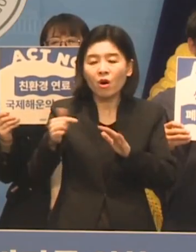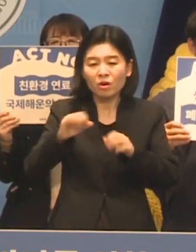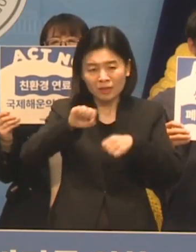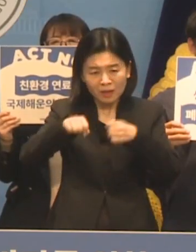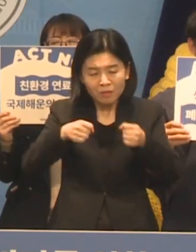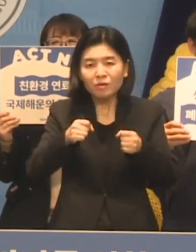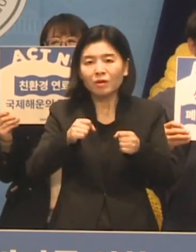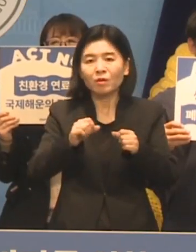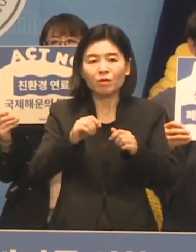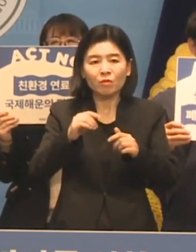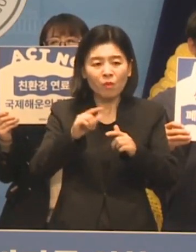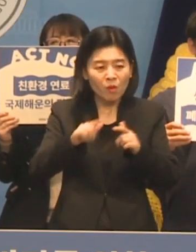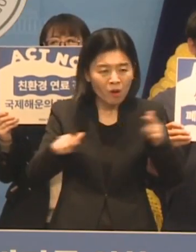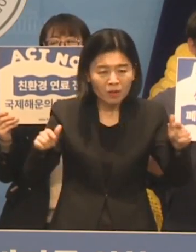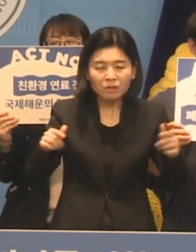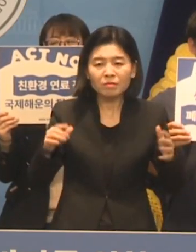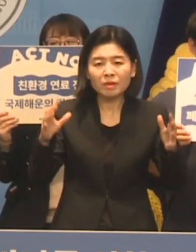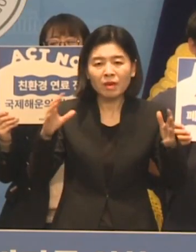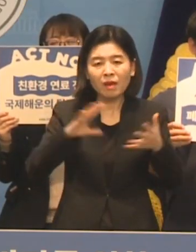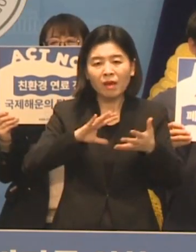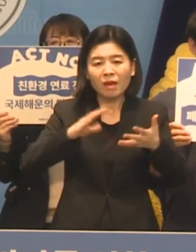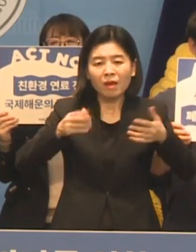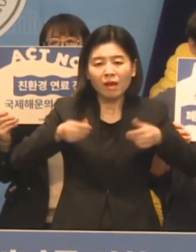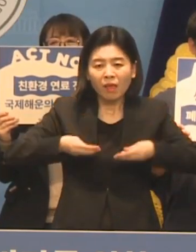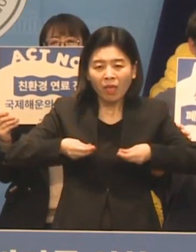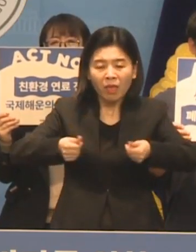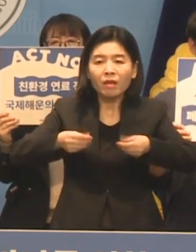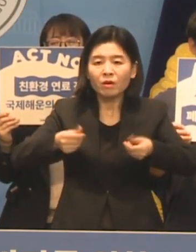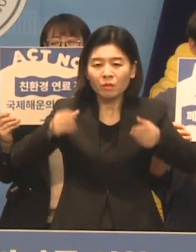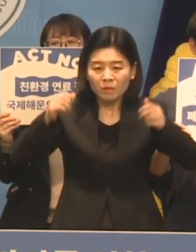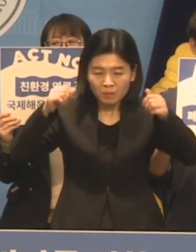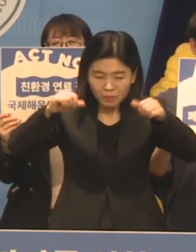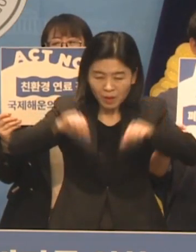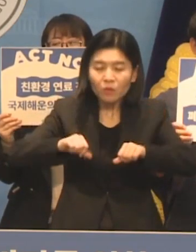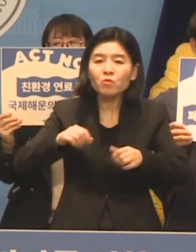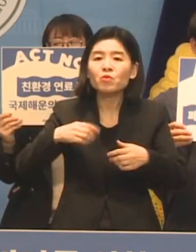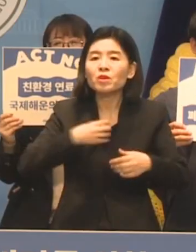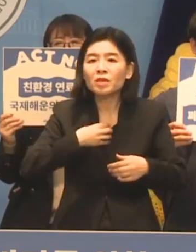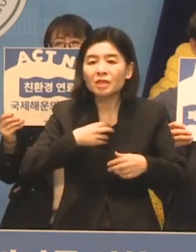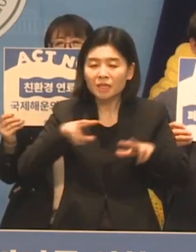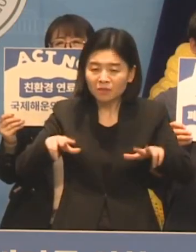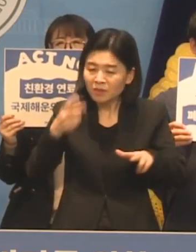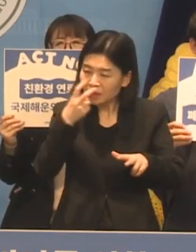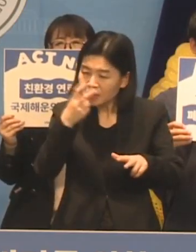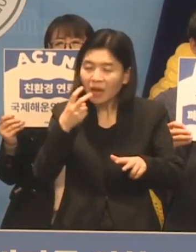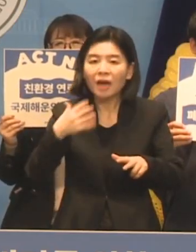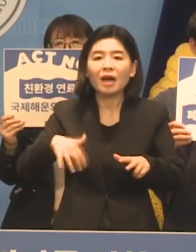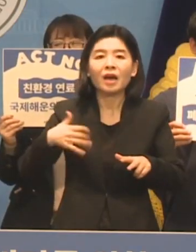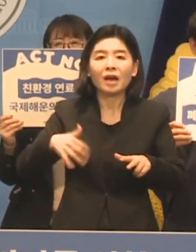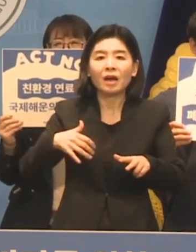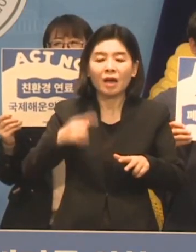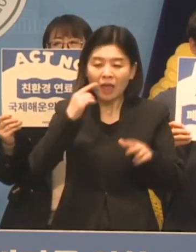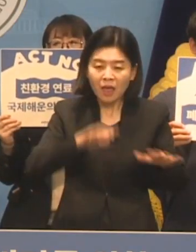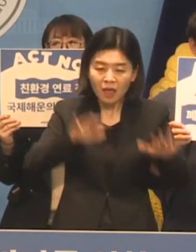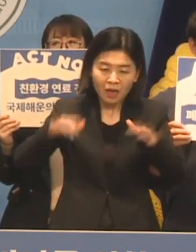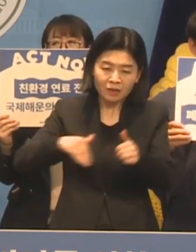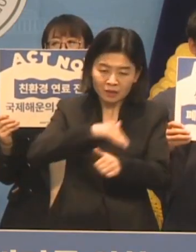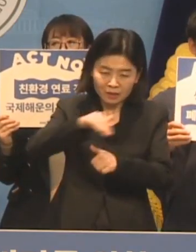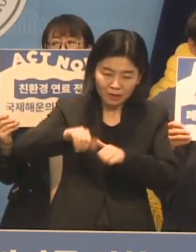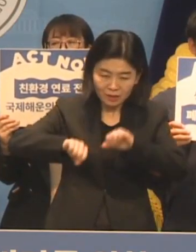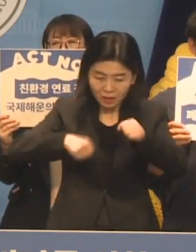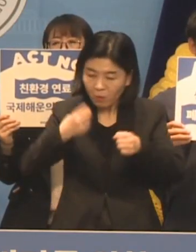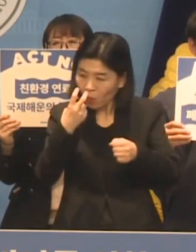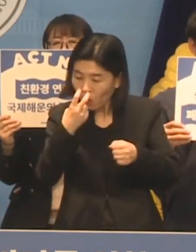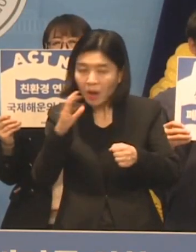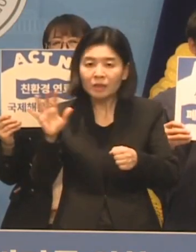폐사 현상이 일어나고 있지만 기본적인 모니터링조차 이뤄지지 않는 상황입니다. 해양 생태계를 충분히 고려하지 않은 해양